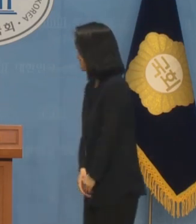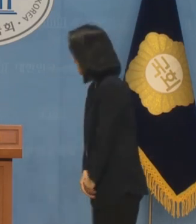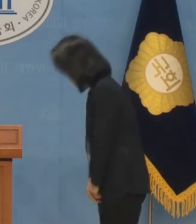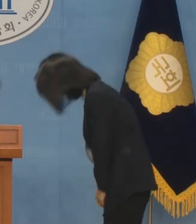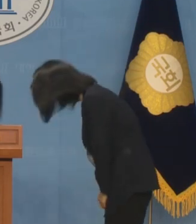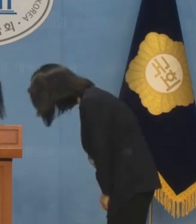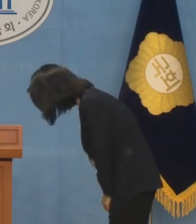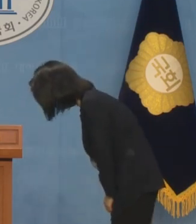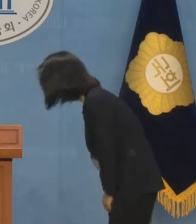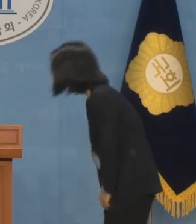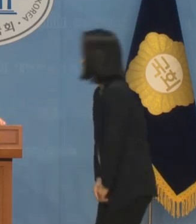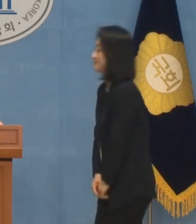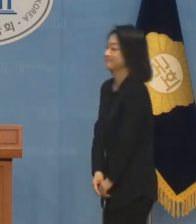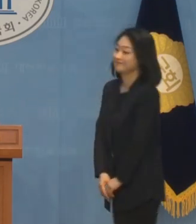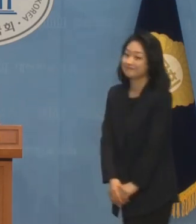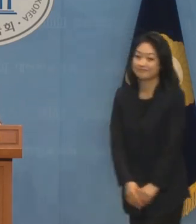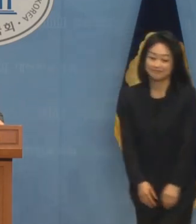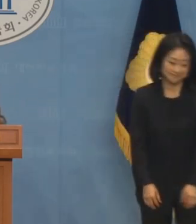자